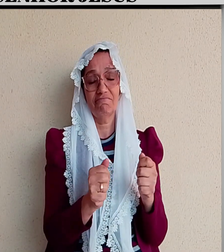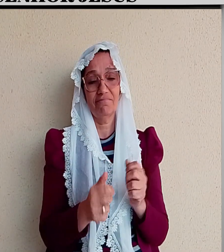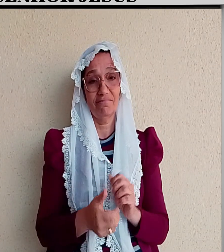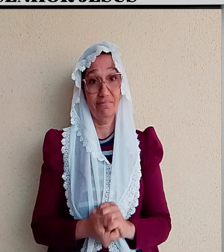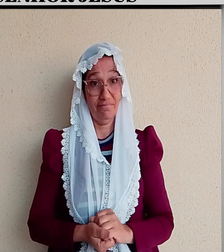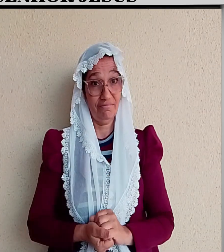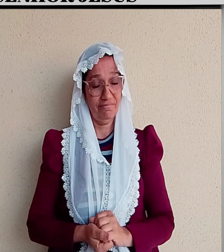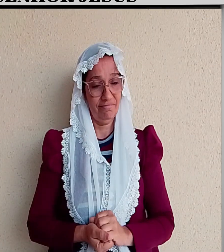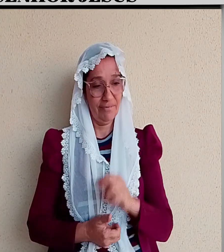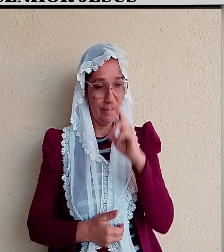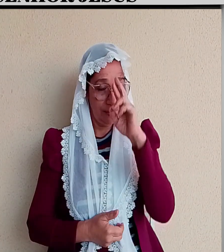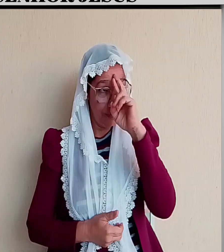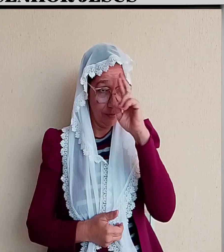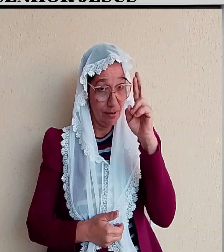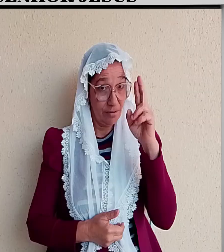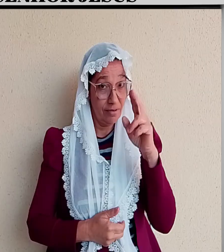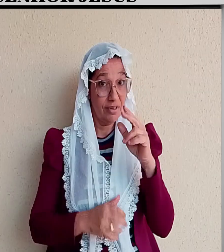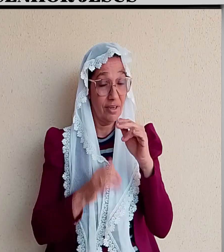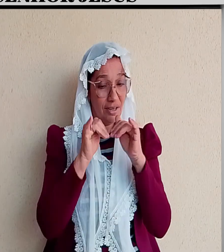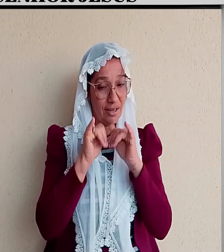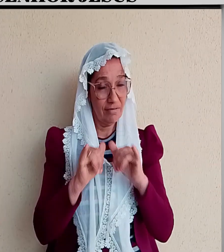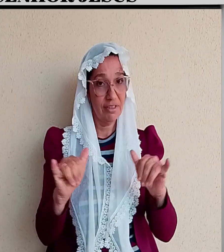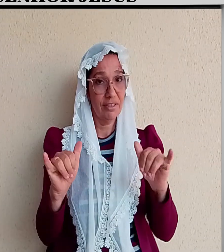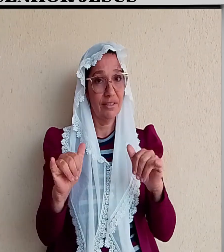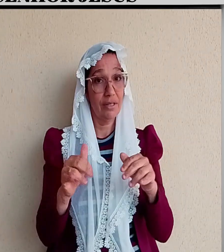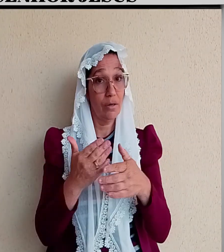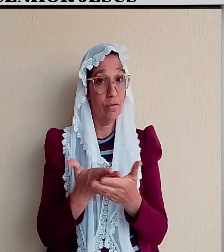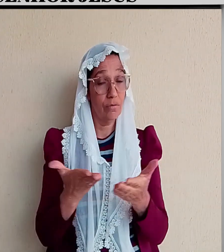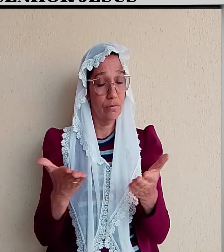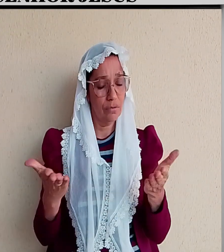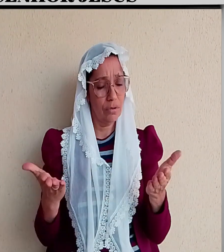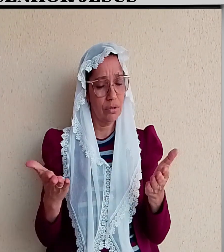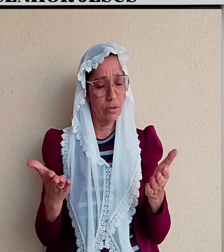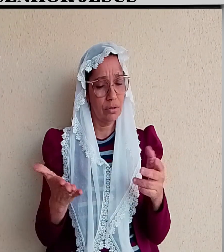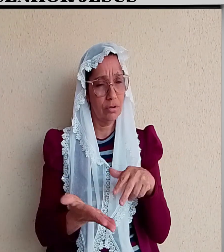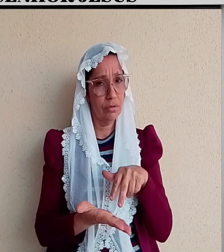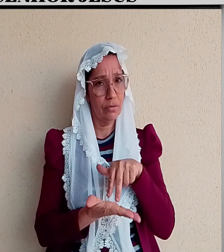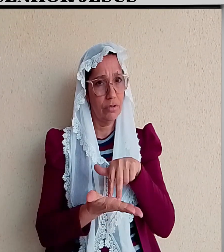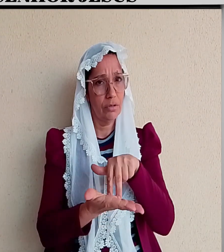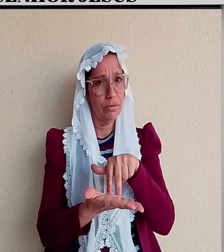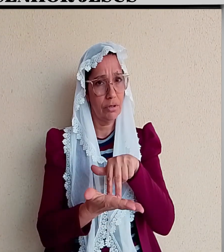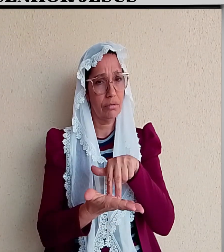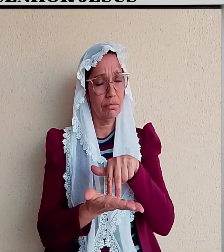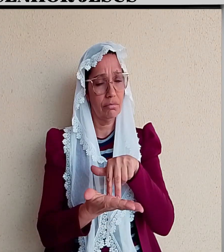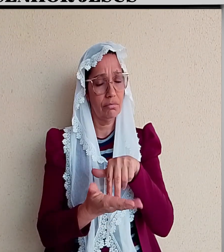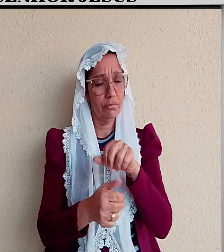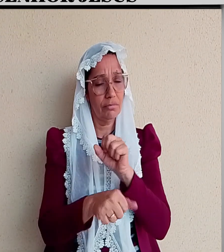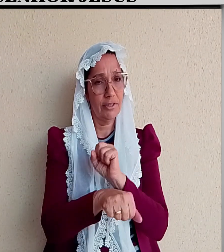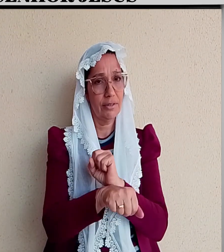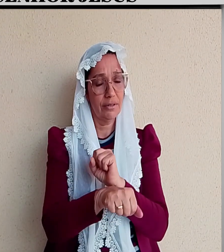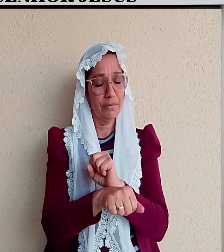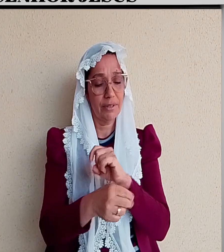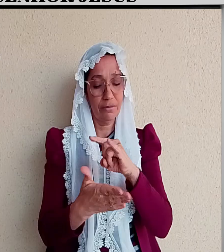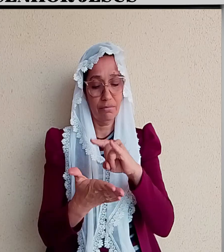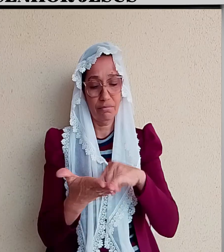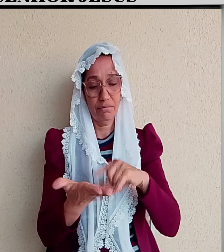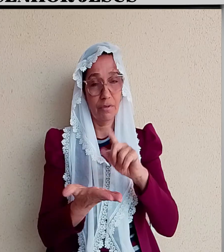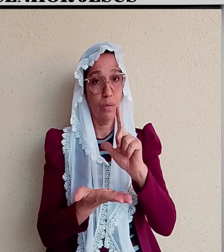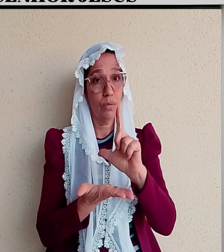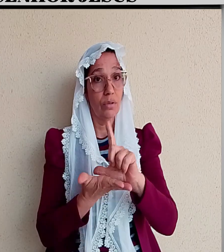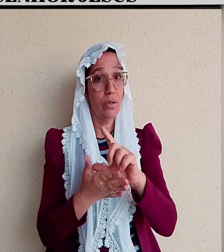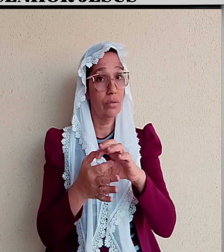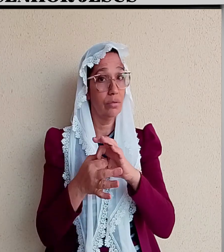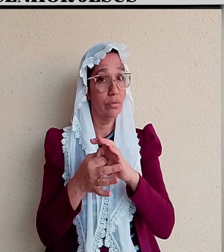hospital, aleluia, esperar o seu laudo sair. Eu te chamarei de João. Aleluia, Jesus. Santo é o Senhor. Os